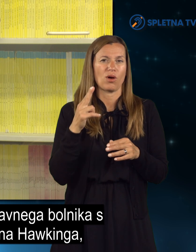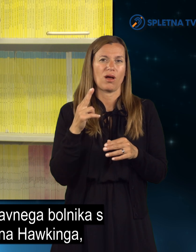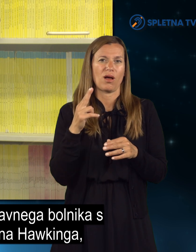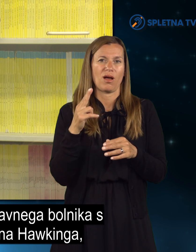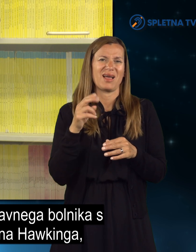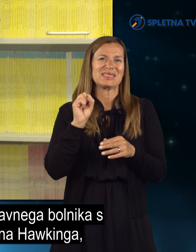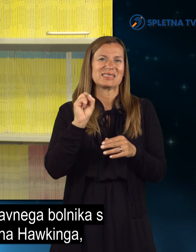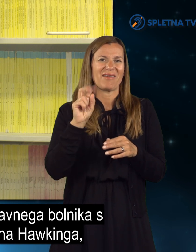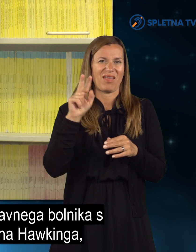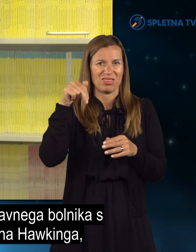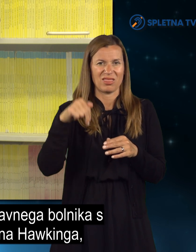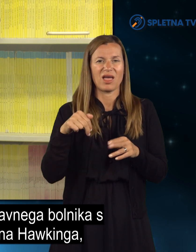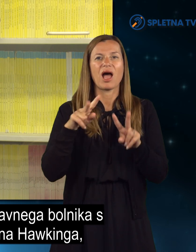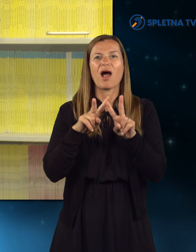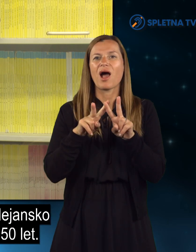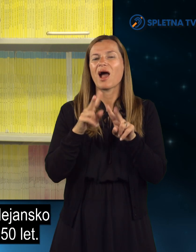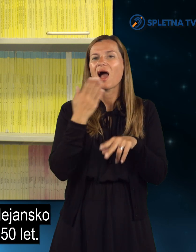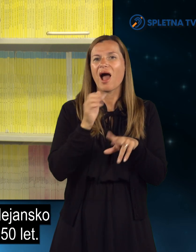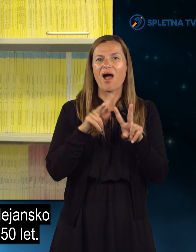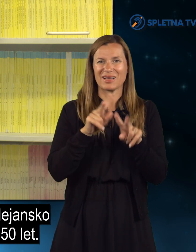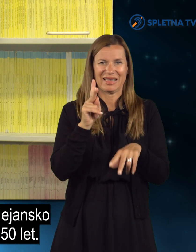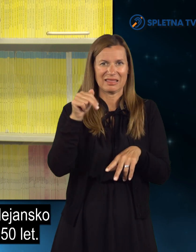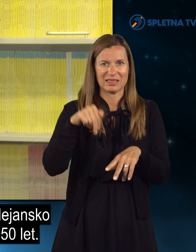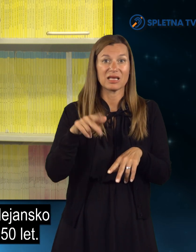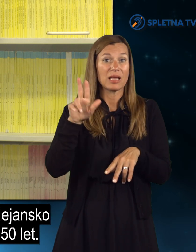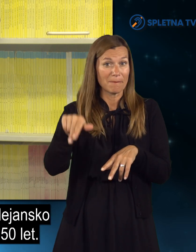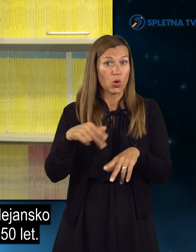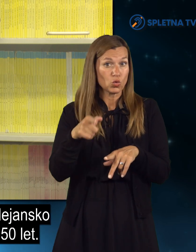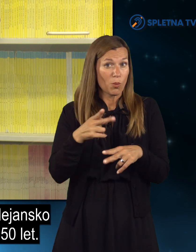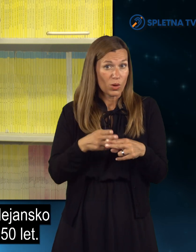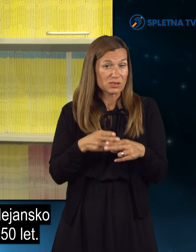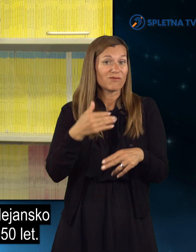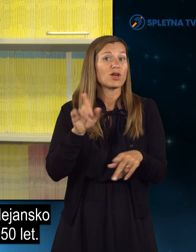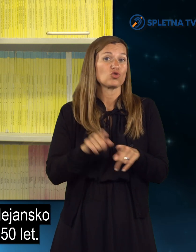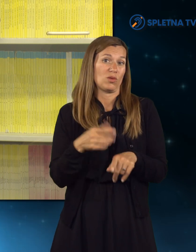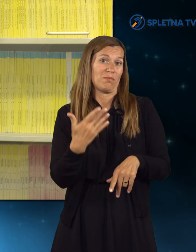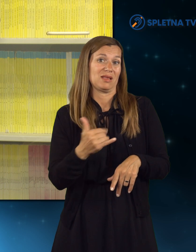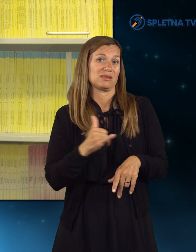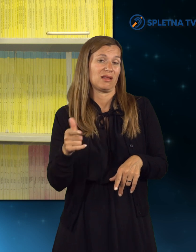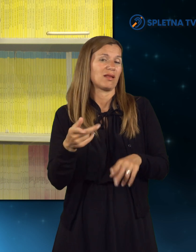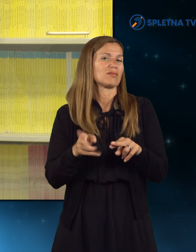bolnika s to boleznijo, Stephena Hawkinga, ki je bolezen dejansko imel več kot 50 let.